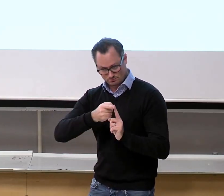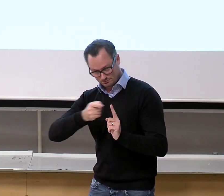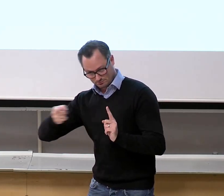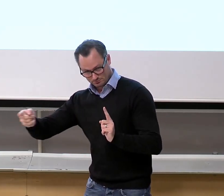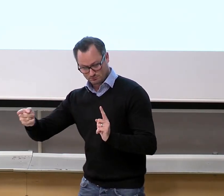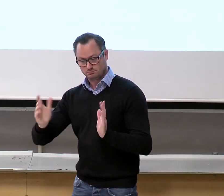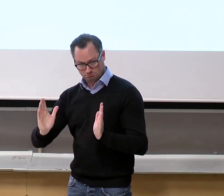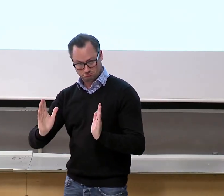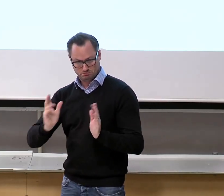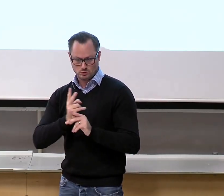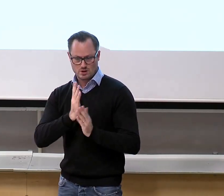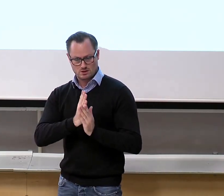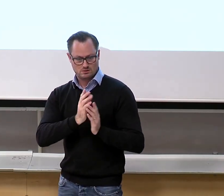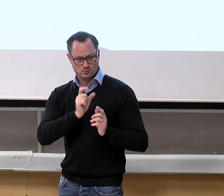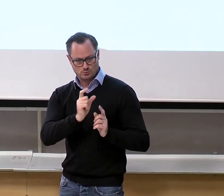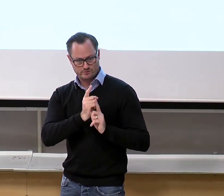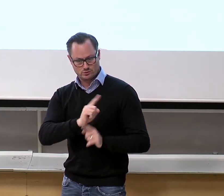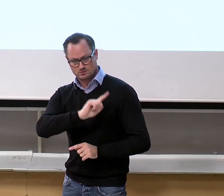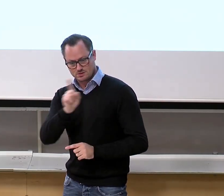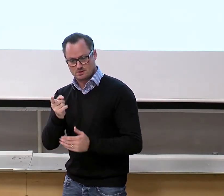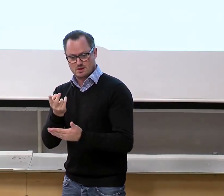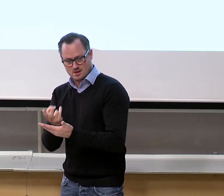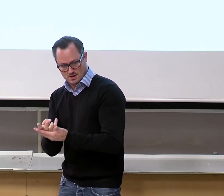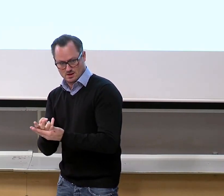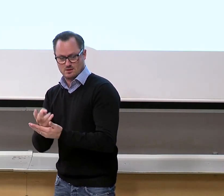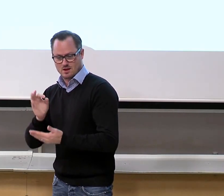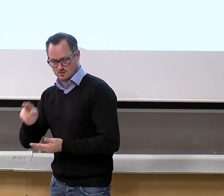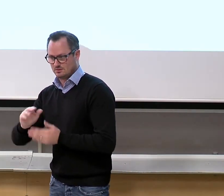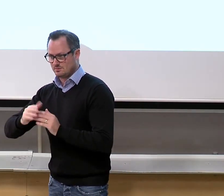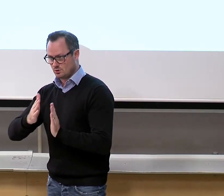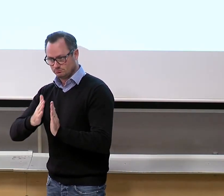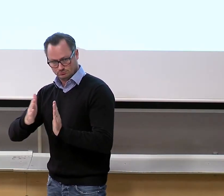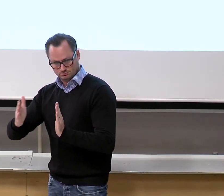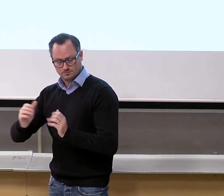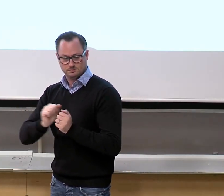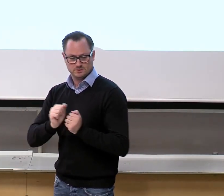tillbaka, står det. Och då har man kunnat konstruera en sats med rätt ordföljd.